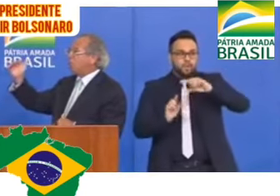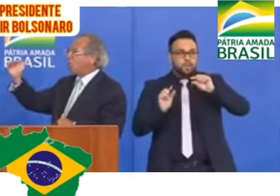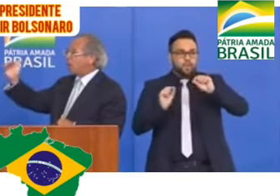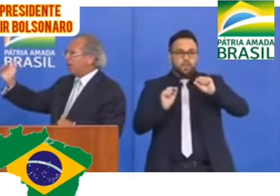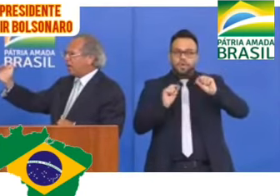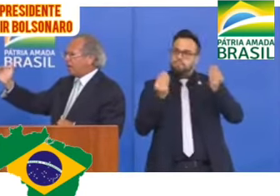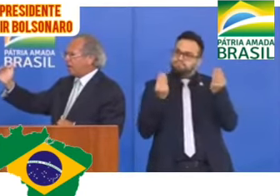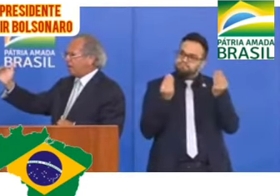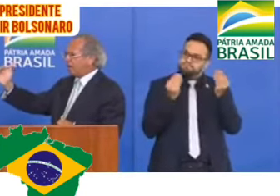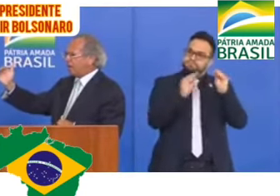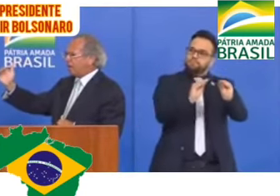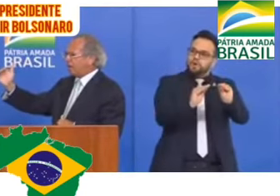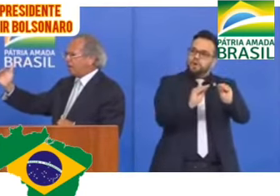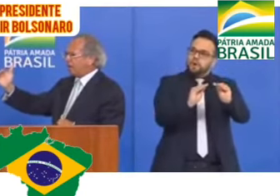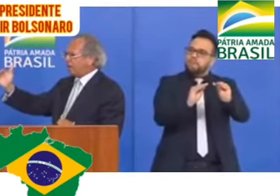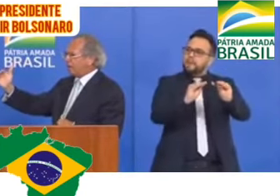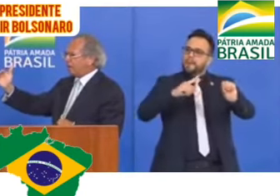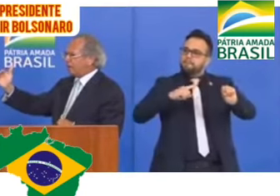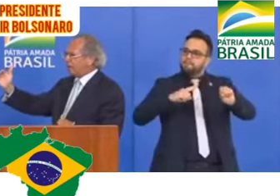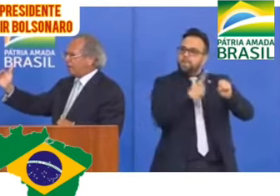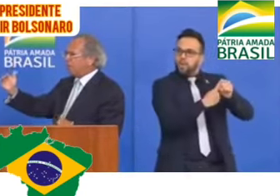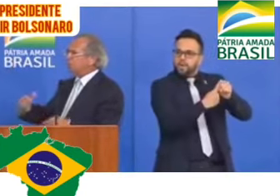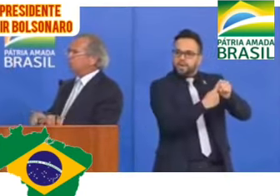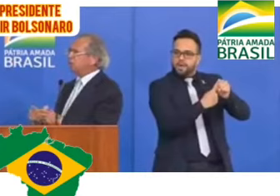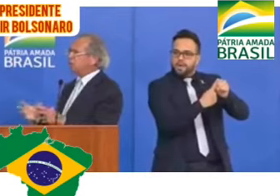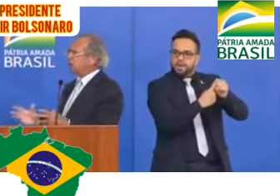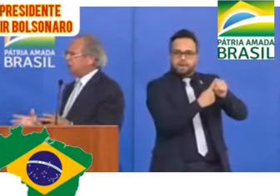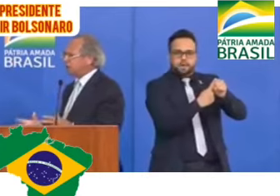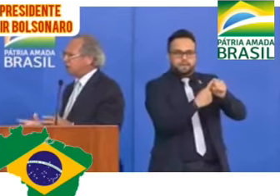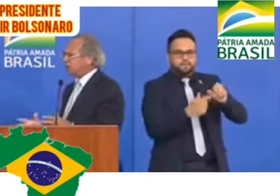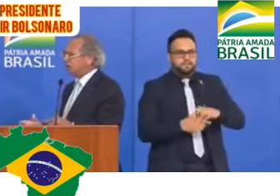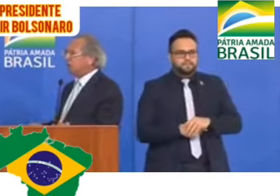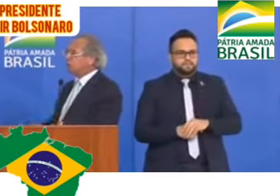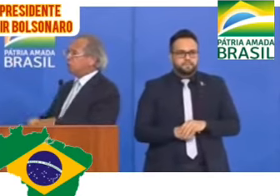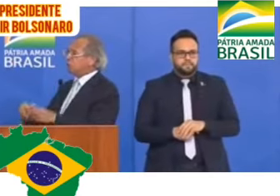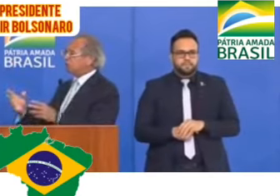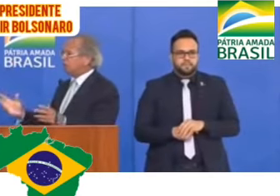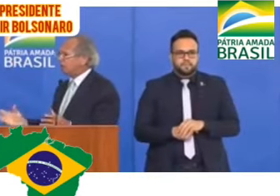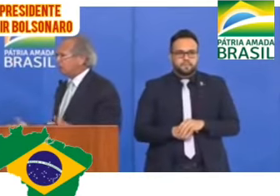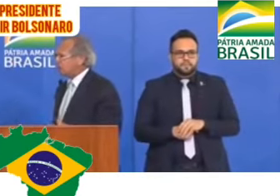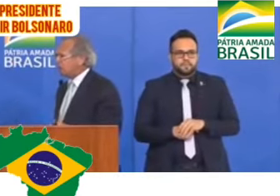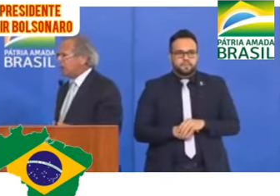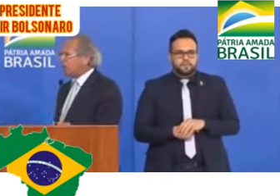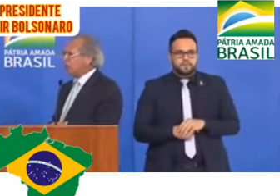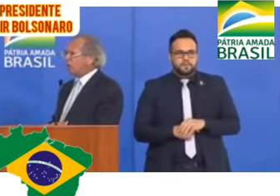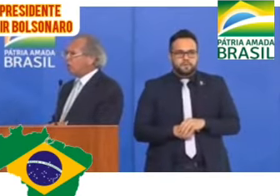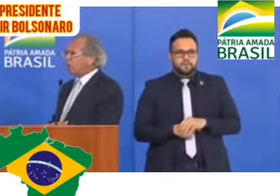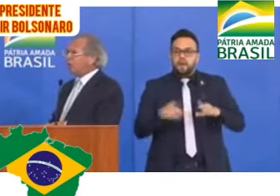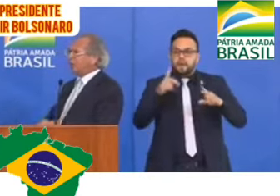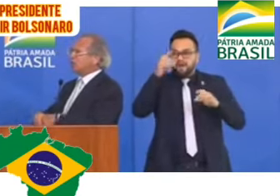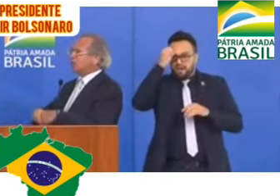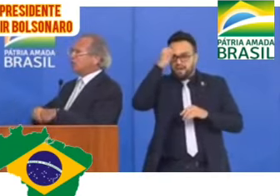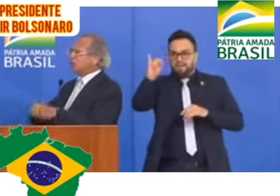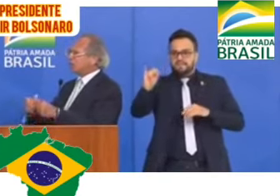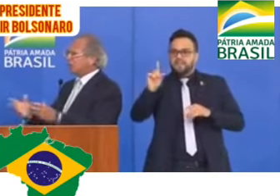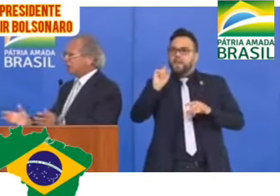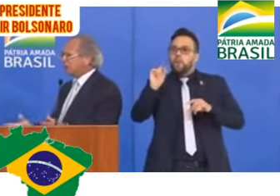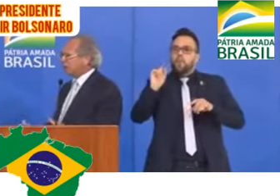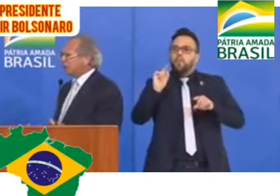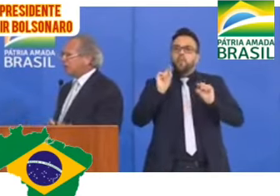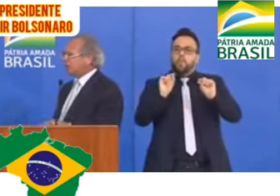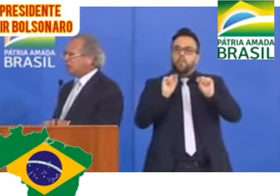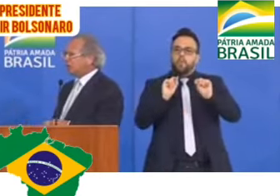para bloquear a possibilidade de irresponsabilidade fiscal, o passado